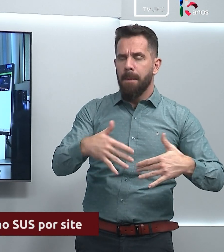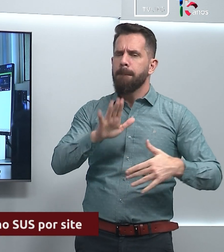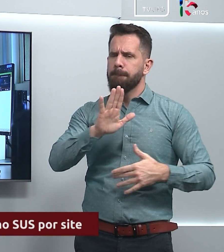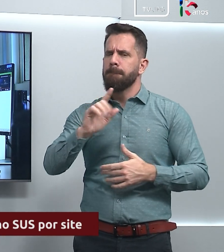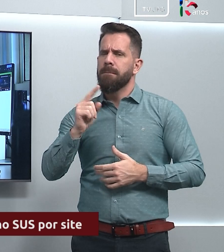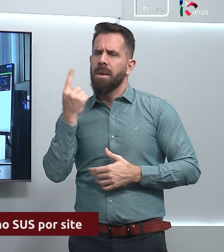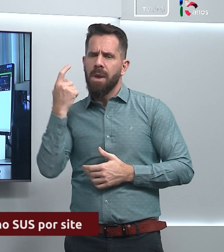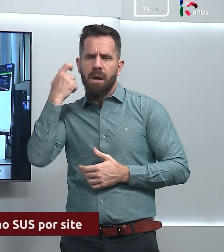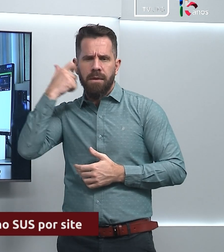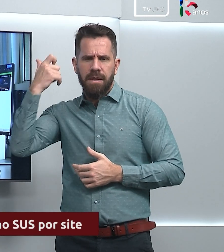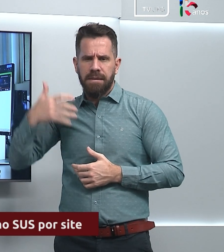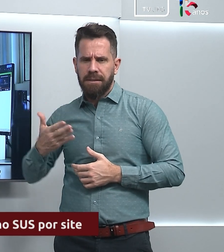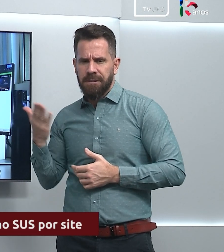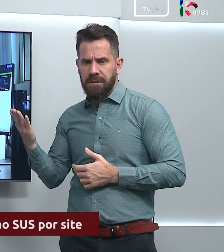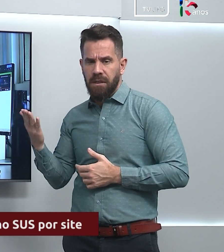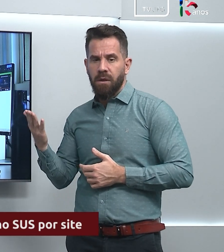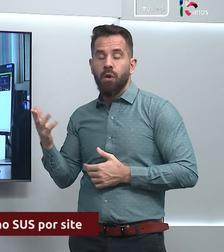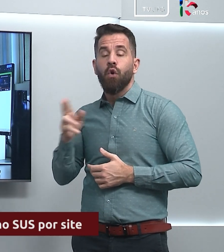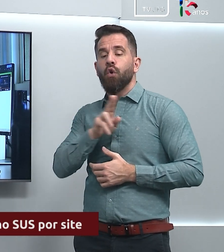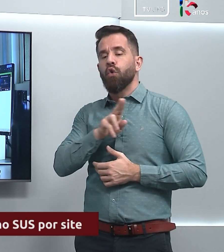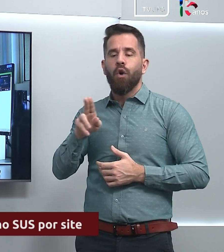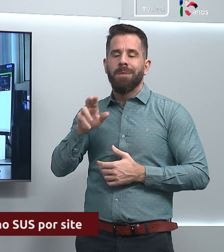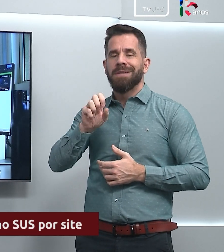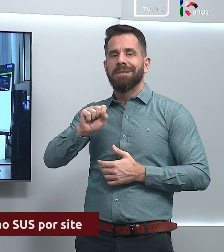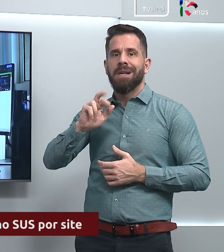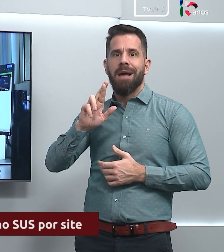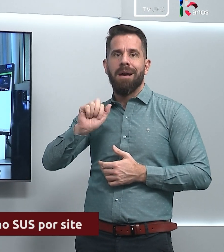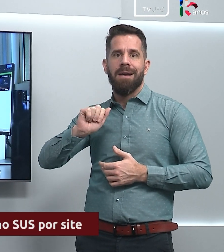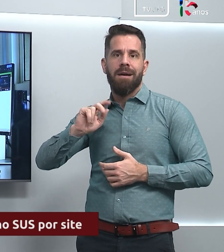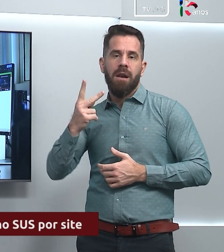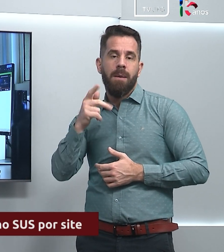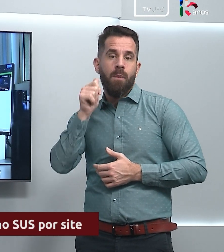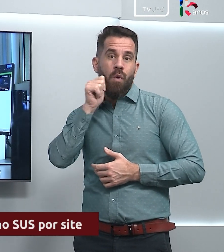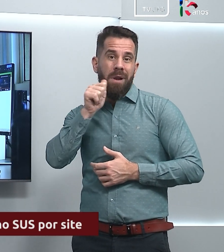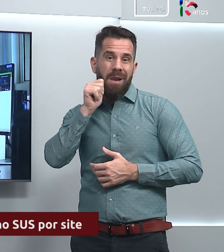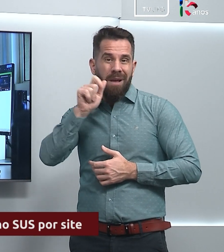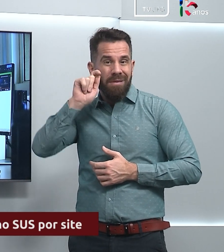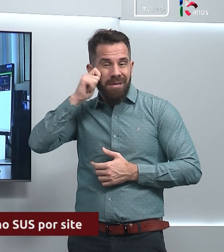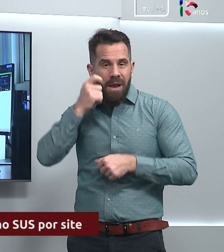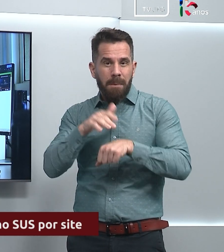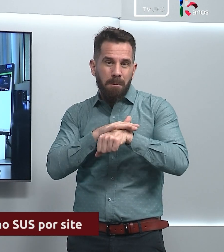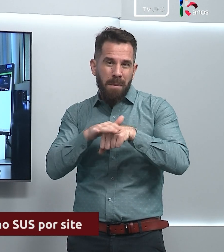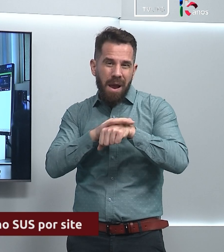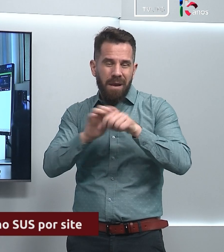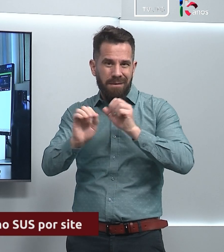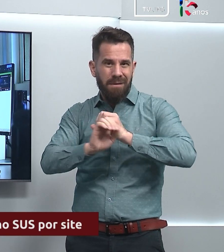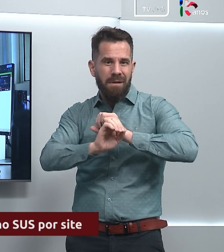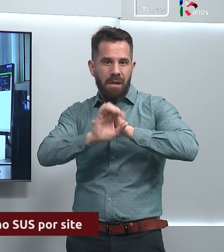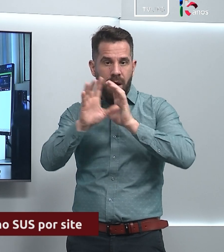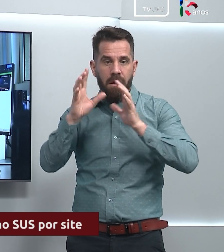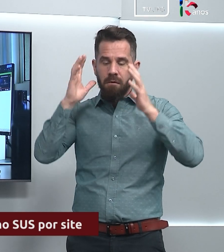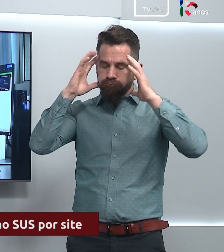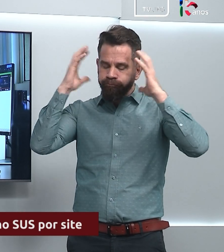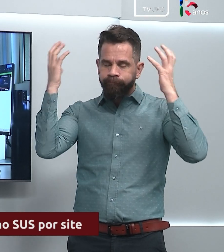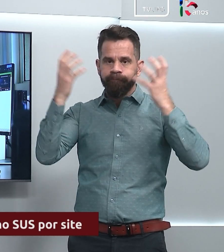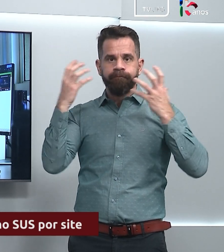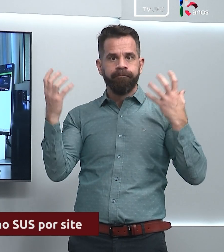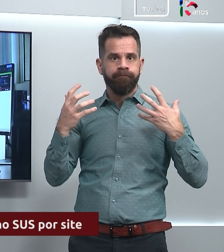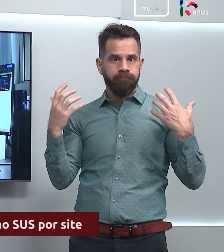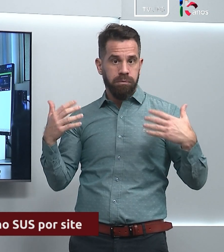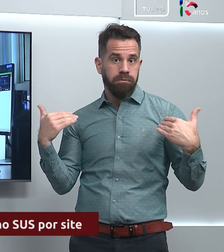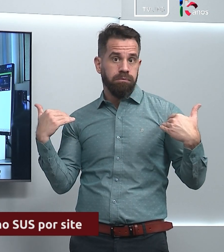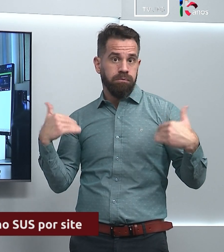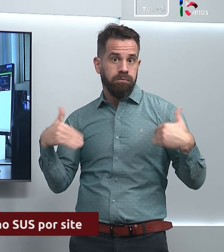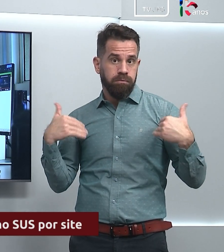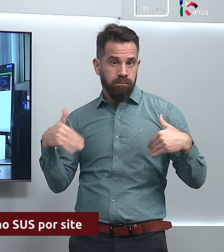descrição Eu me chamo Sara Borges sou uma mulher negra de pele clara que tem os cabelos cacheados castanhos um pouco